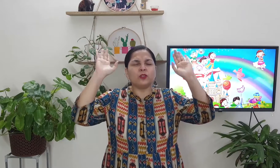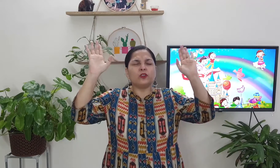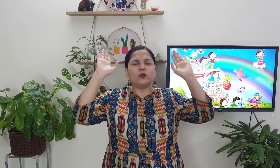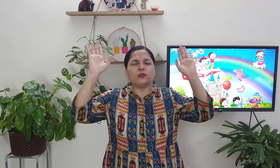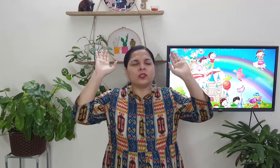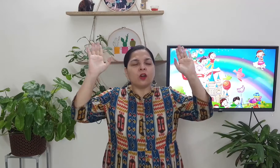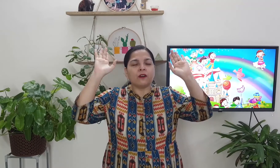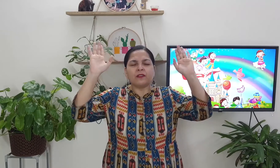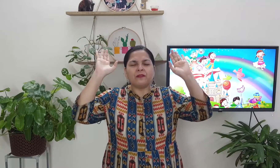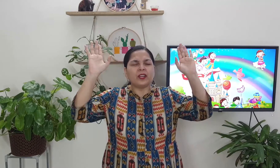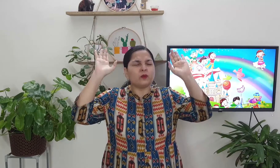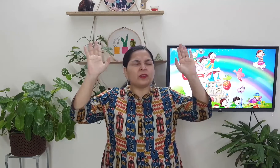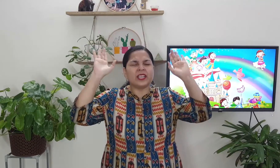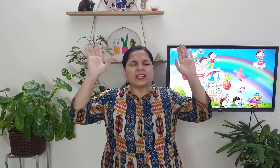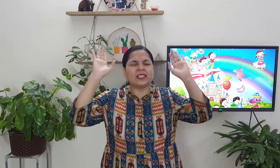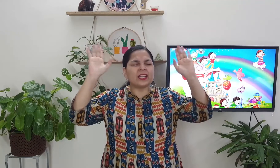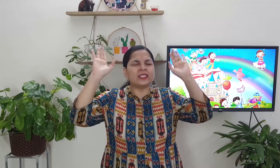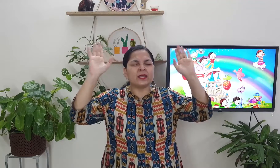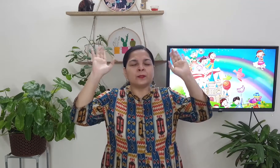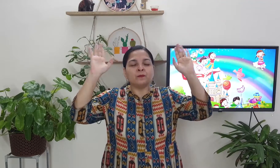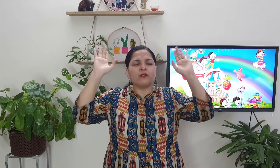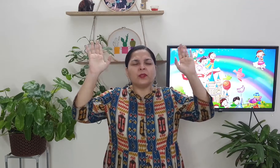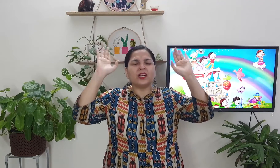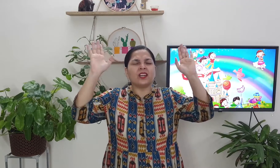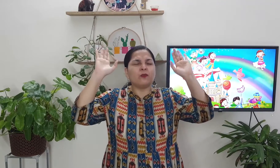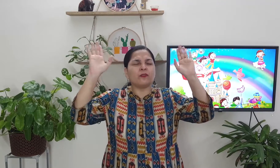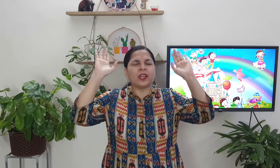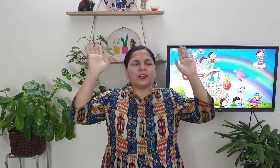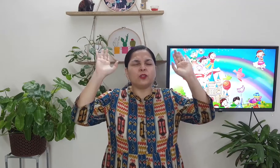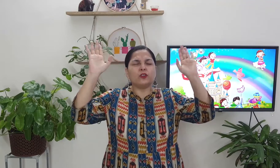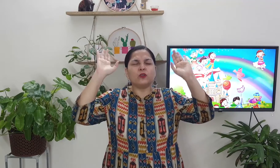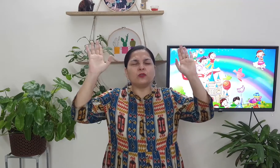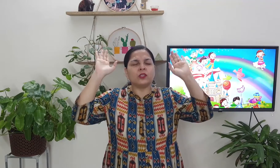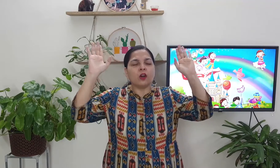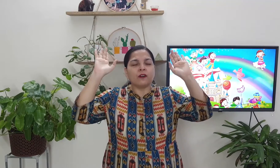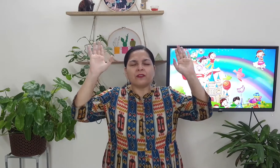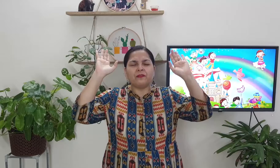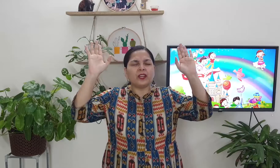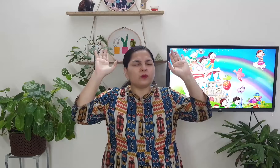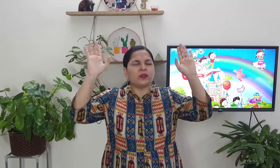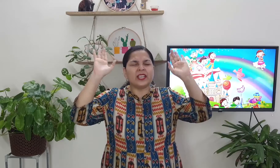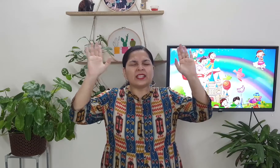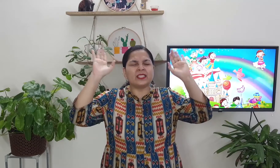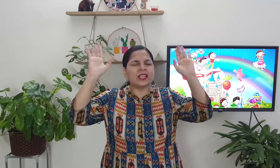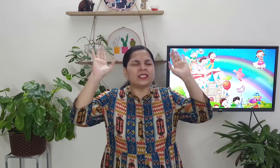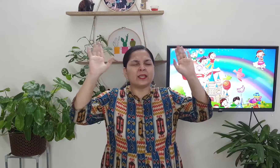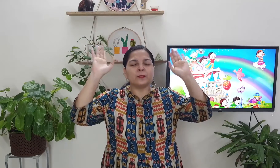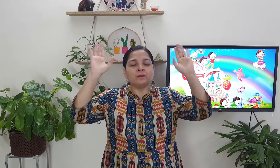உச்சந்தலையிலிருந்து பாதம் வரை அவர்கள் உடல் நலமாயிருக்கிறது. ஆண்டவரே, ஆம் ஆம் ஆம் ஆம், ஹாலலூயா.